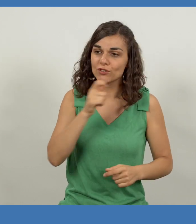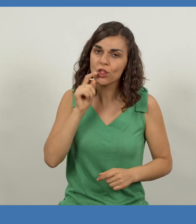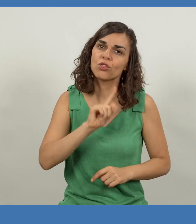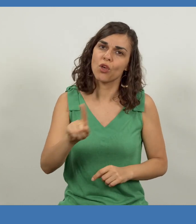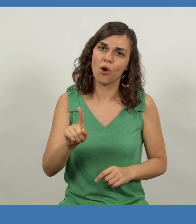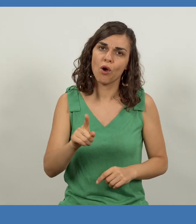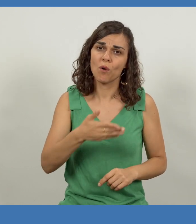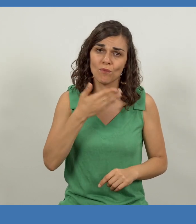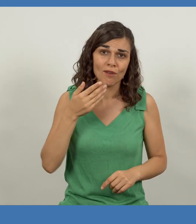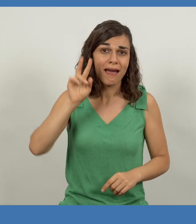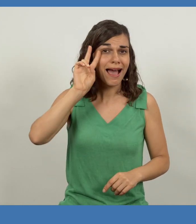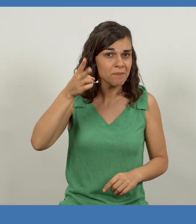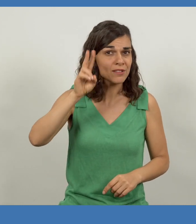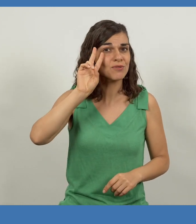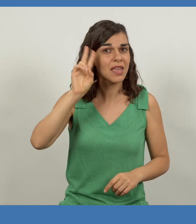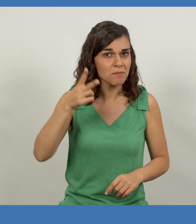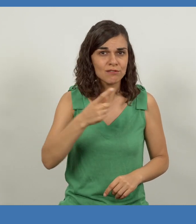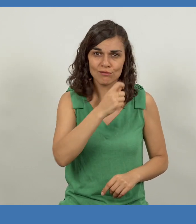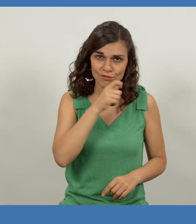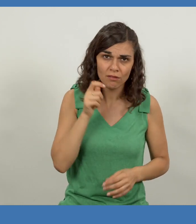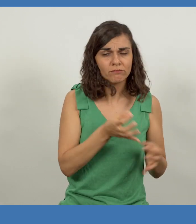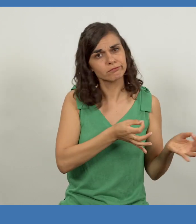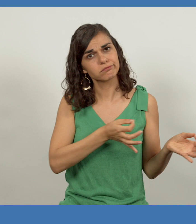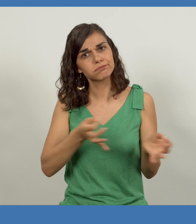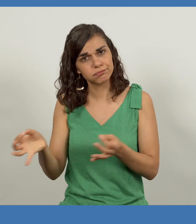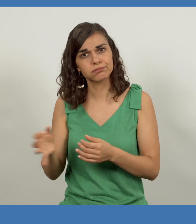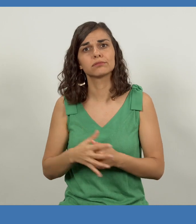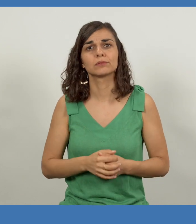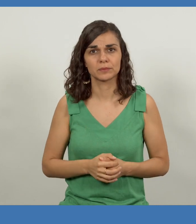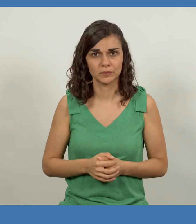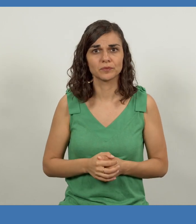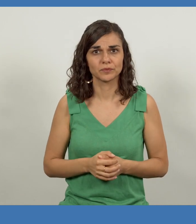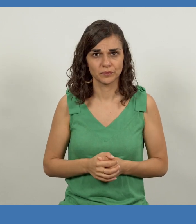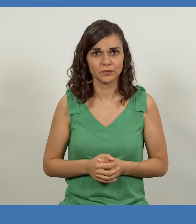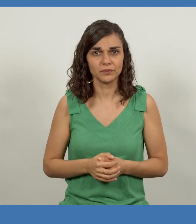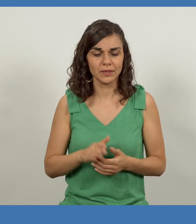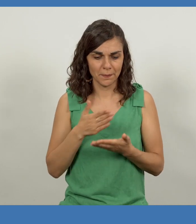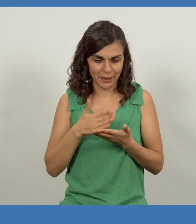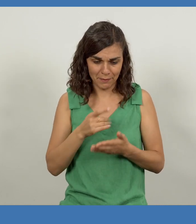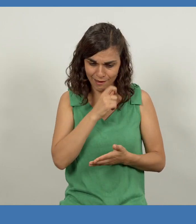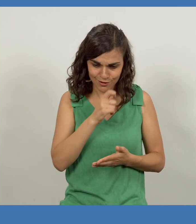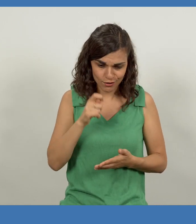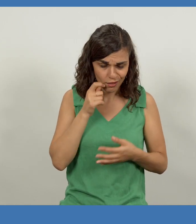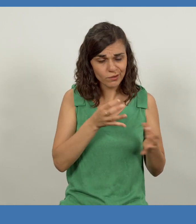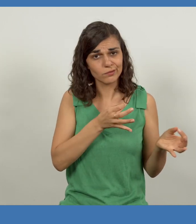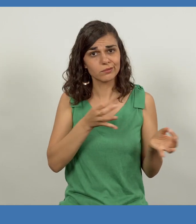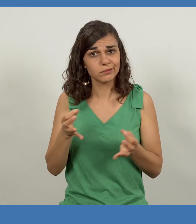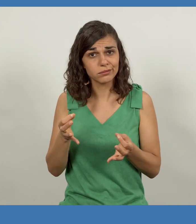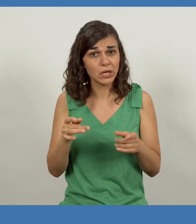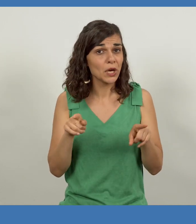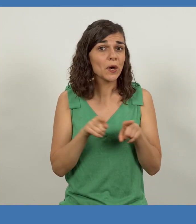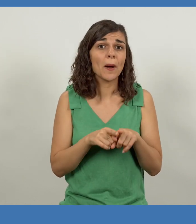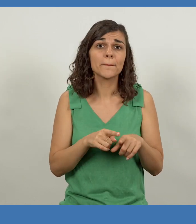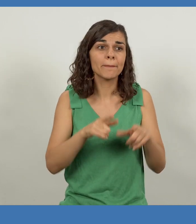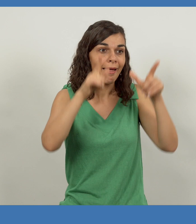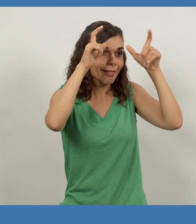Prenons cette habitude, cette préparation du jeûne. Tout comme il ne faut pas attendre d'être confronté aux démons ou aux